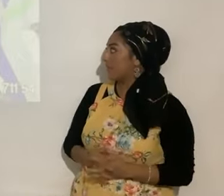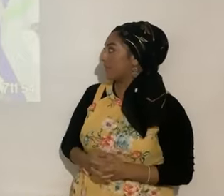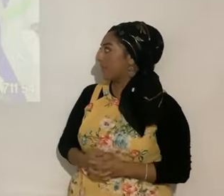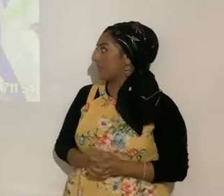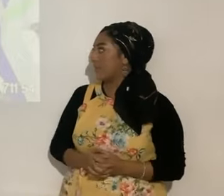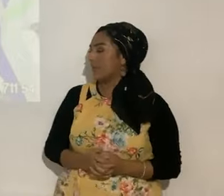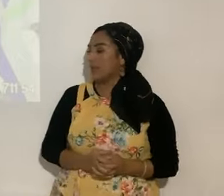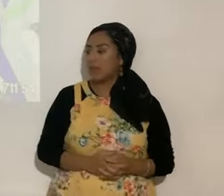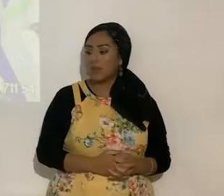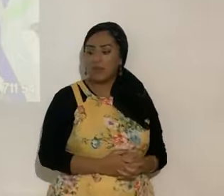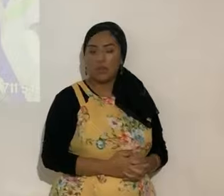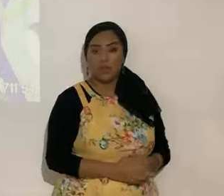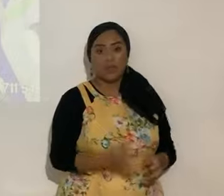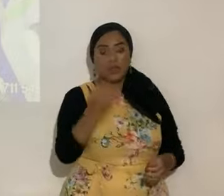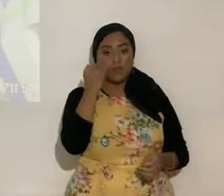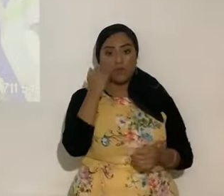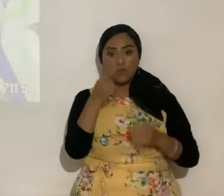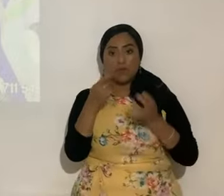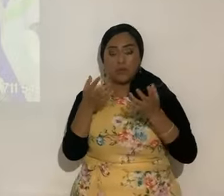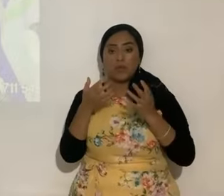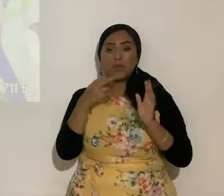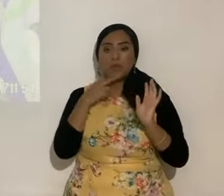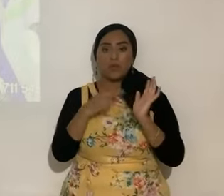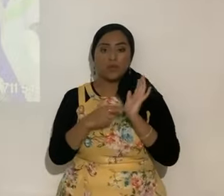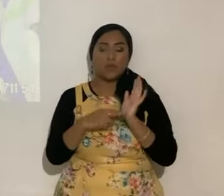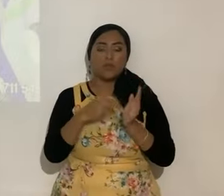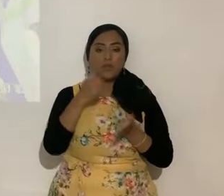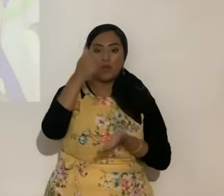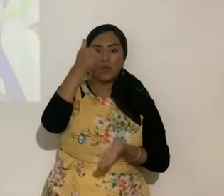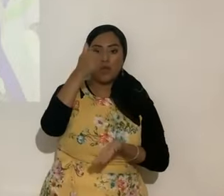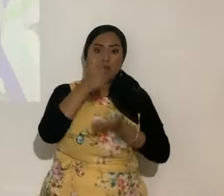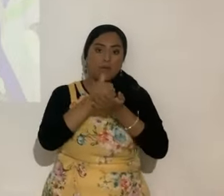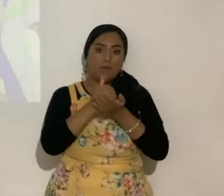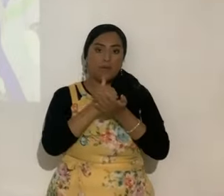Bueno, si quieren ir anotando los puntos, les va a servir. Es